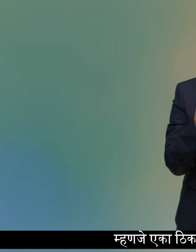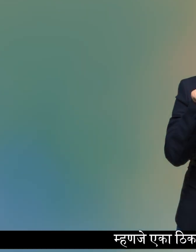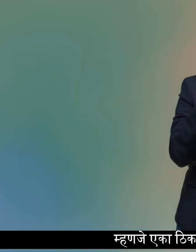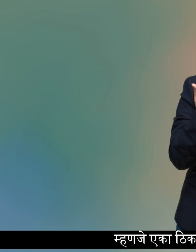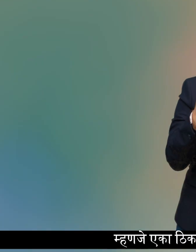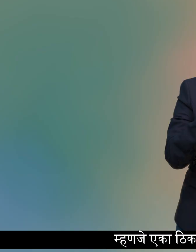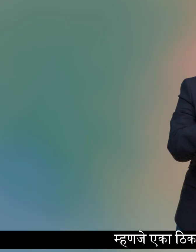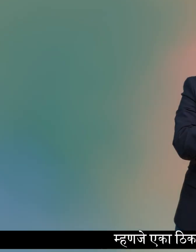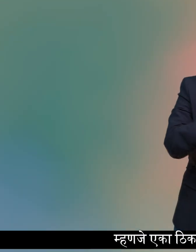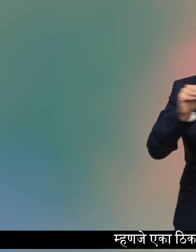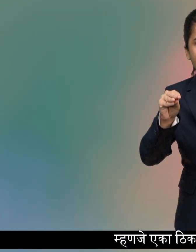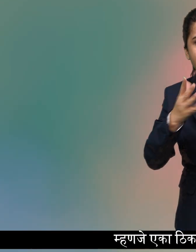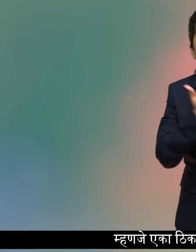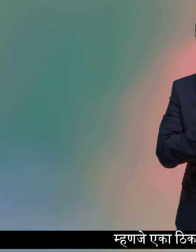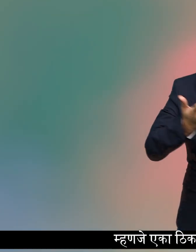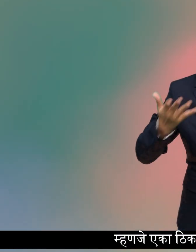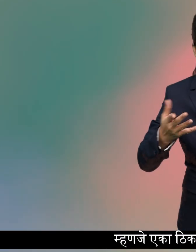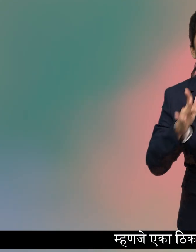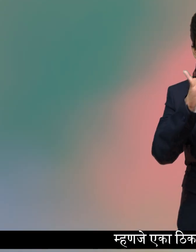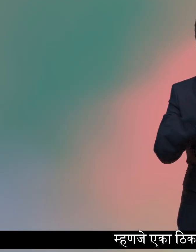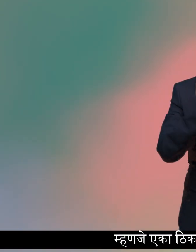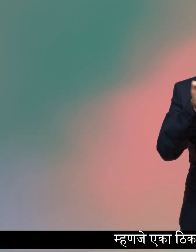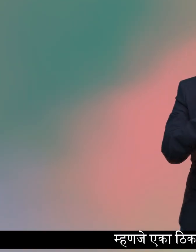म्हणजे एका ठिकाणाहून दुसऱ्या ठिकाणी गोष्टी नेणे.